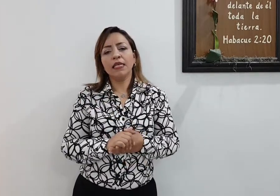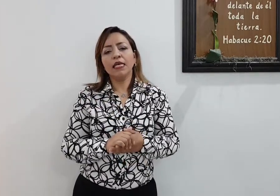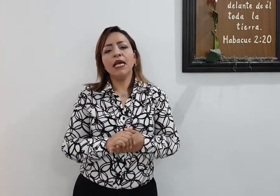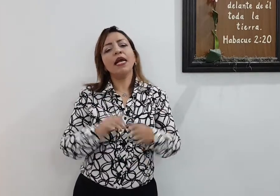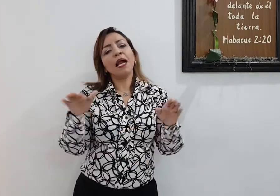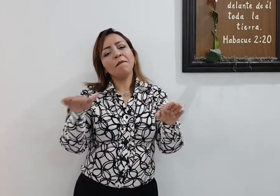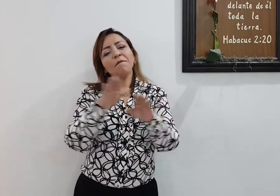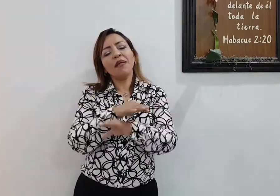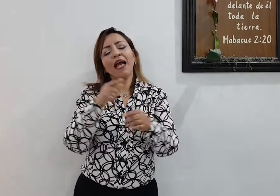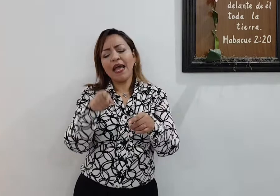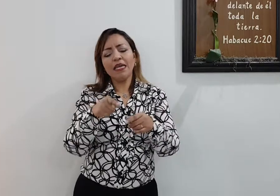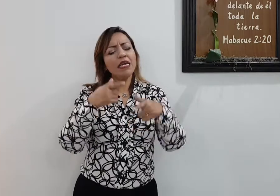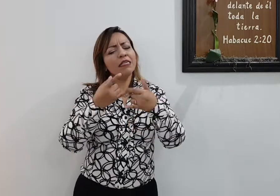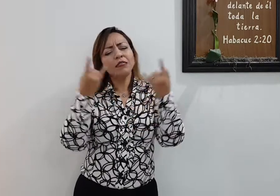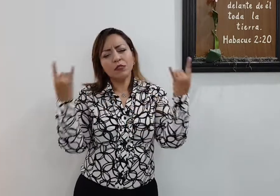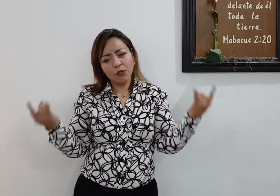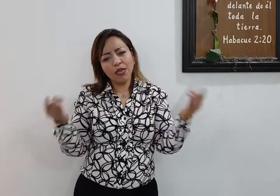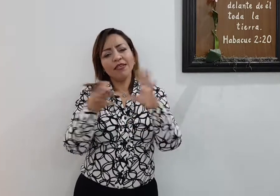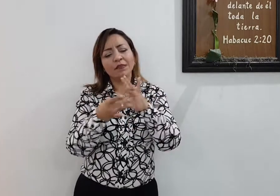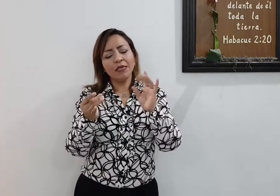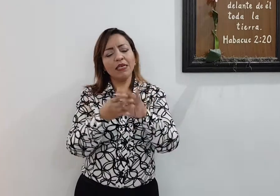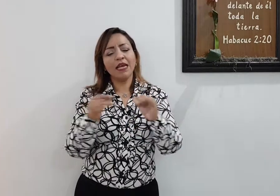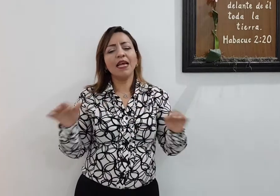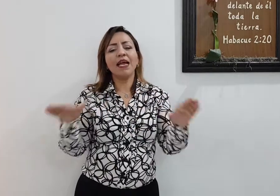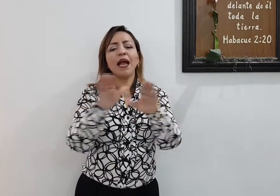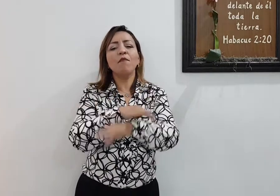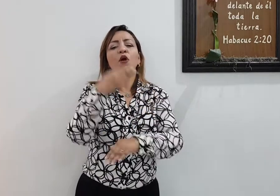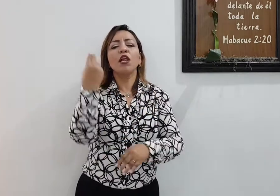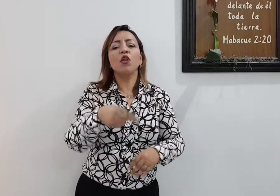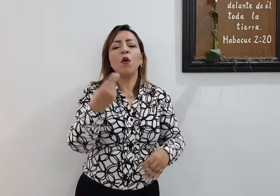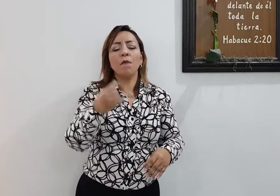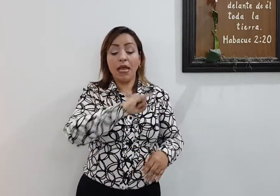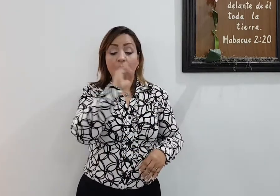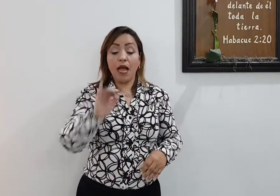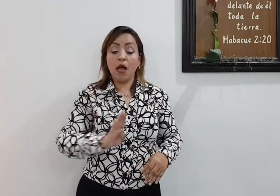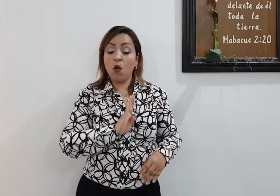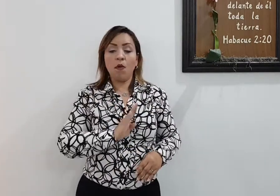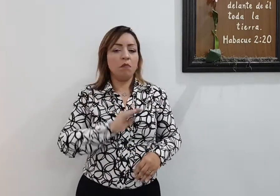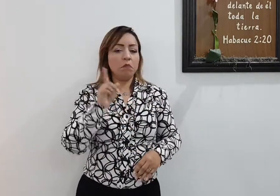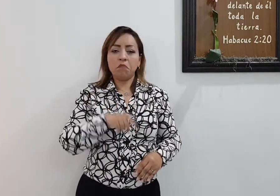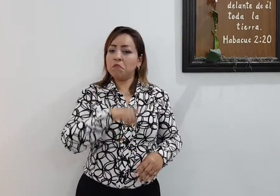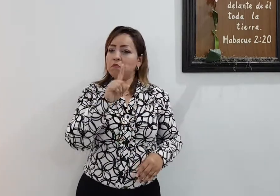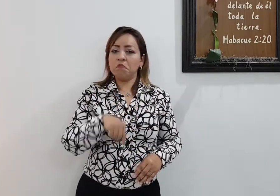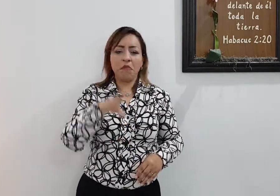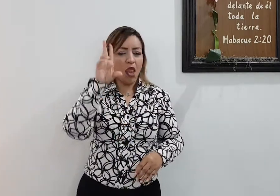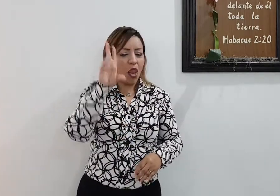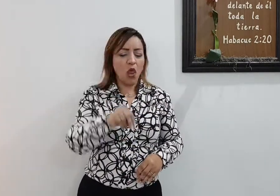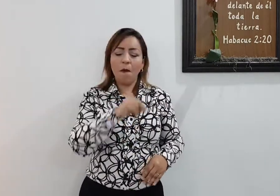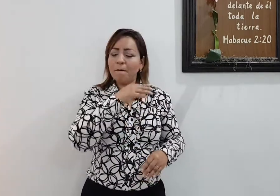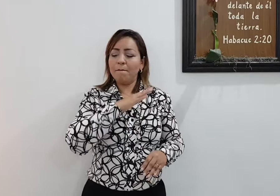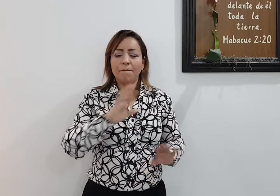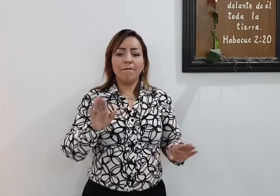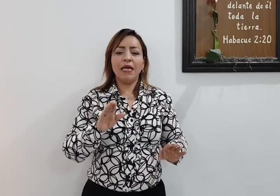porque luchó con Dios. ¿Ha luchado con Dios en oración, hermanos? Es bien interesante. Luche con Dios en